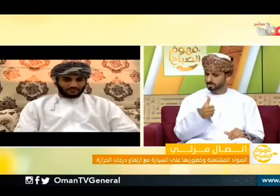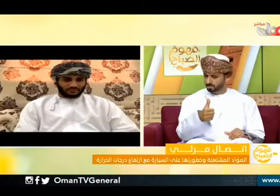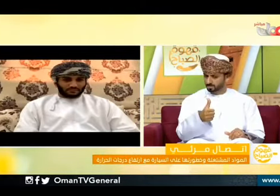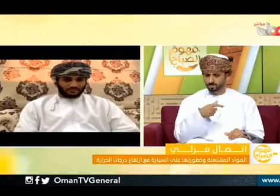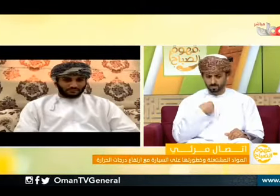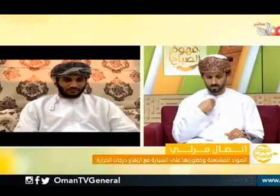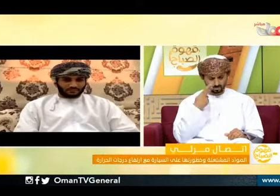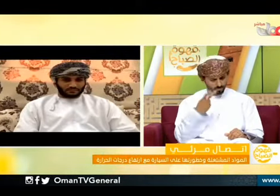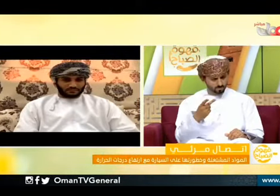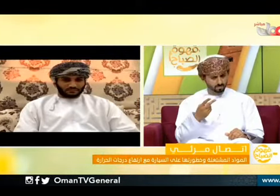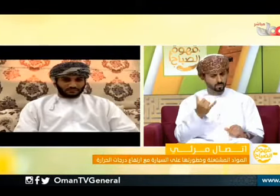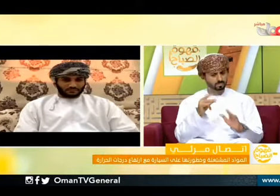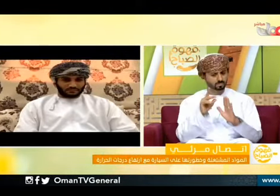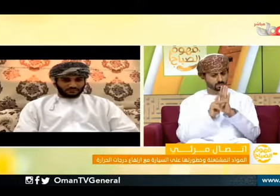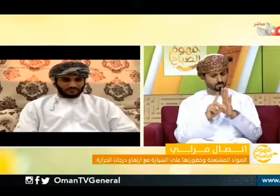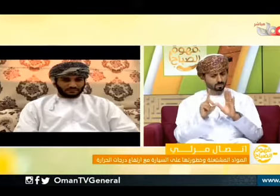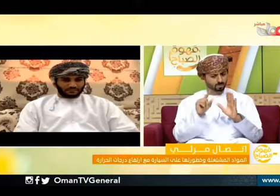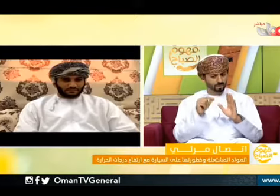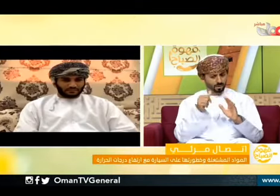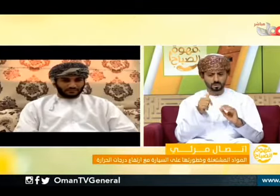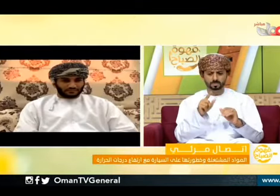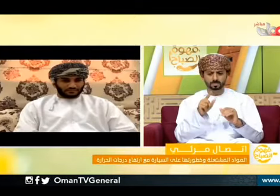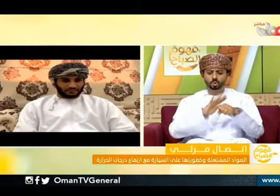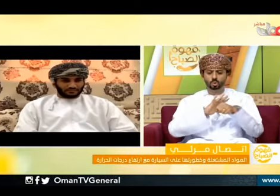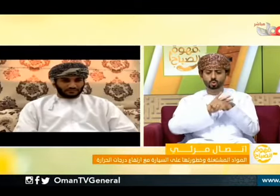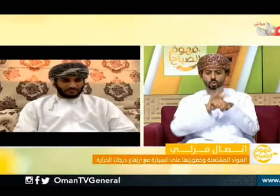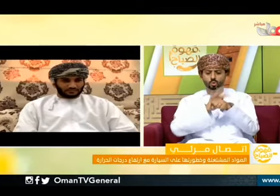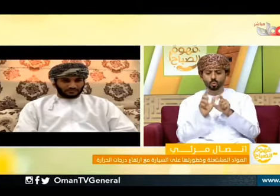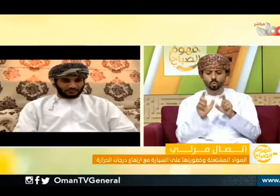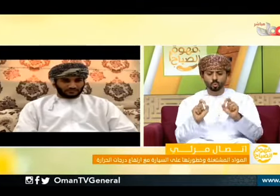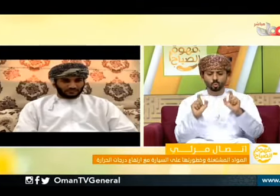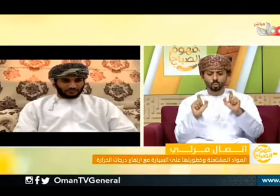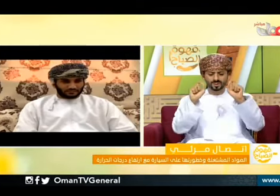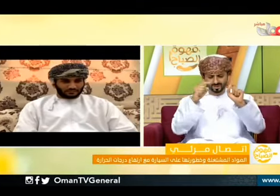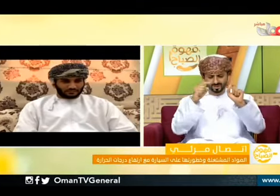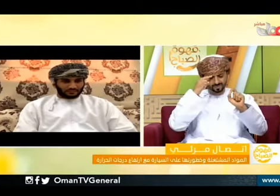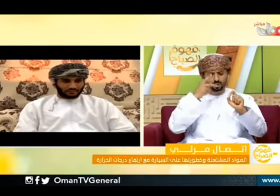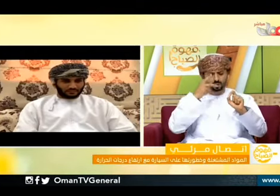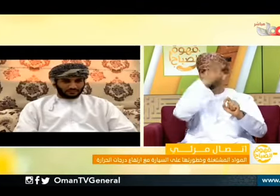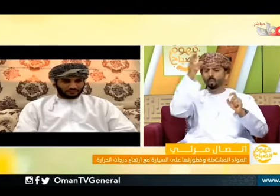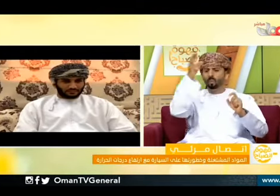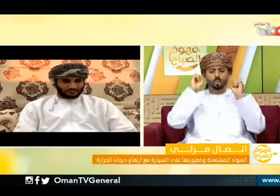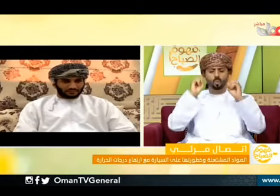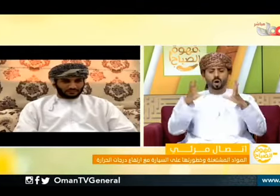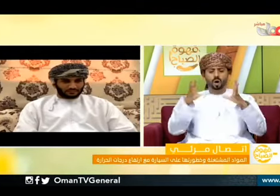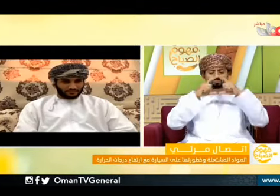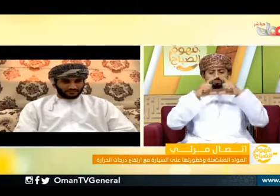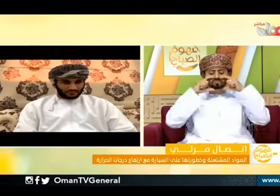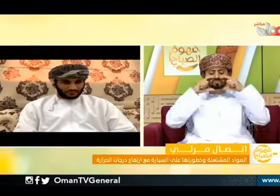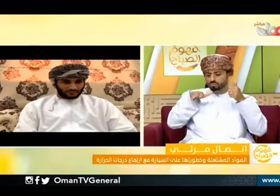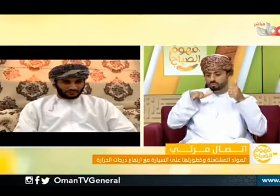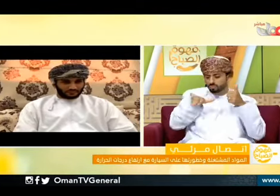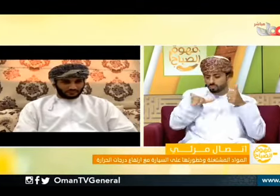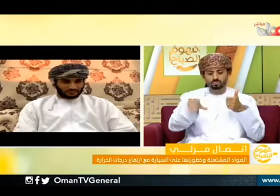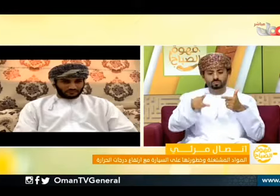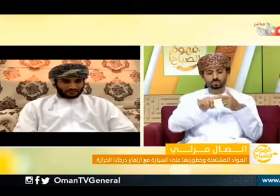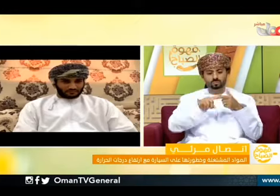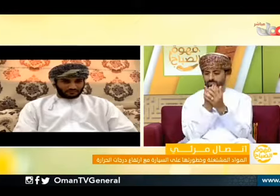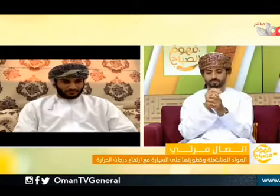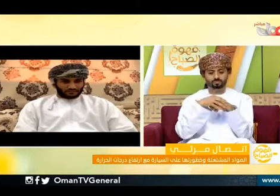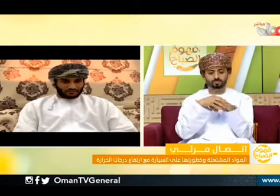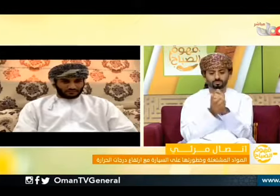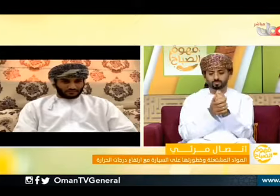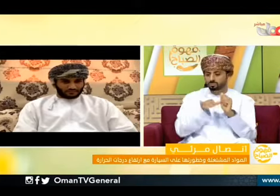مركبتنا. ممتاز جدا. أنا طبعا هذا العمل رائع، وأيضا نحن كثير من الأشخاص